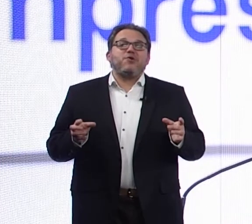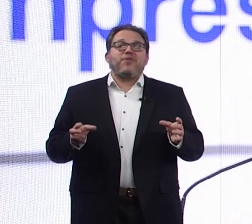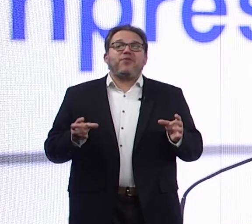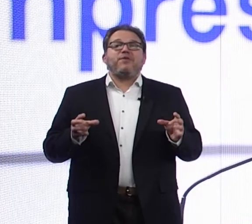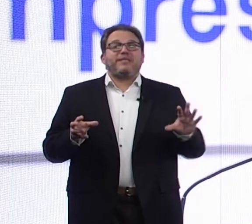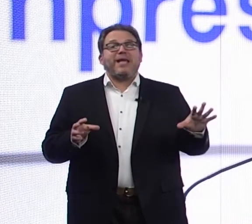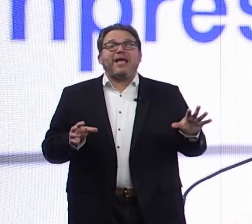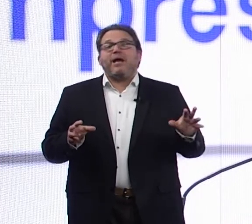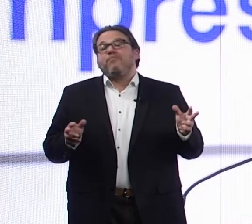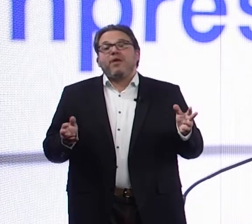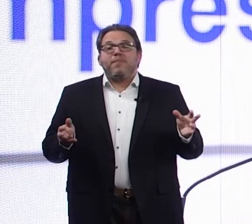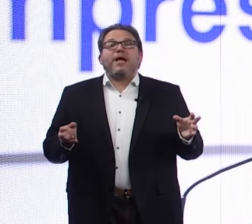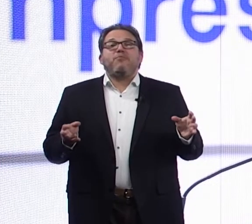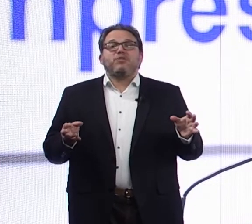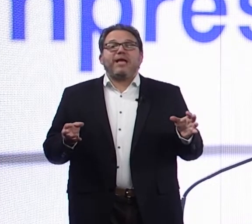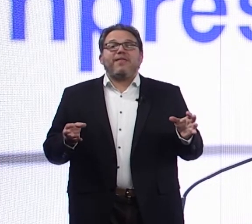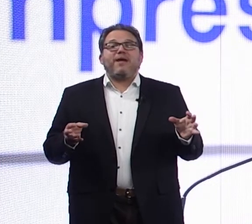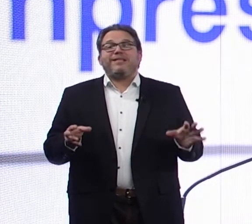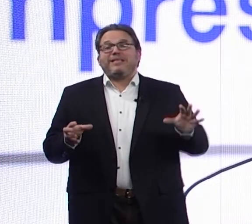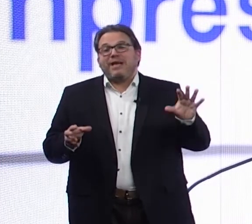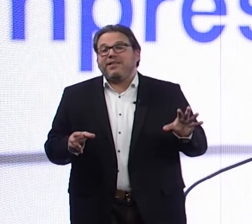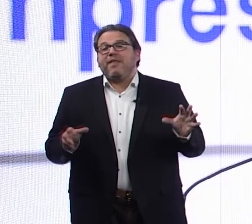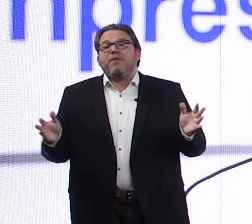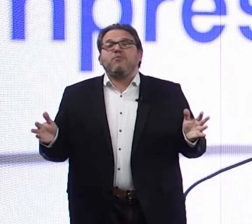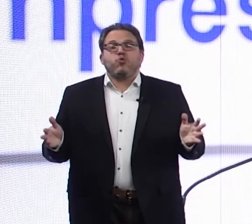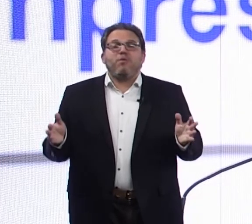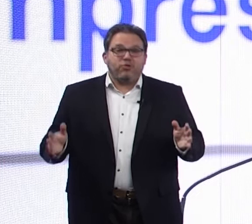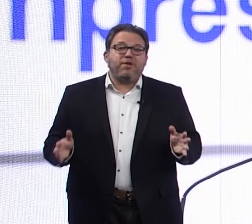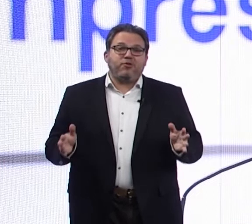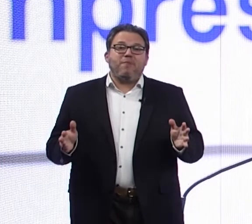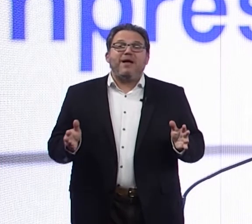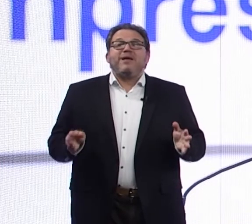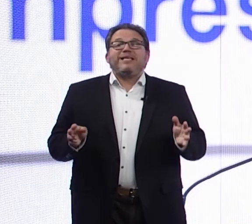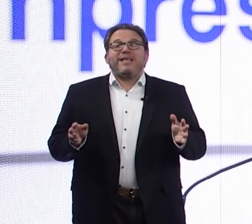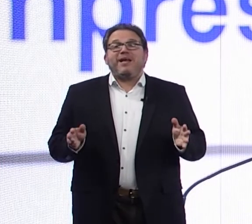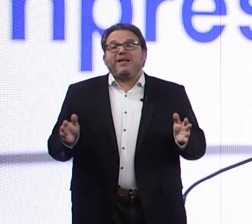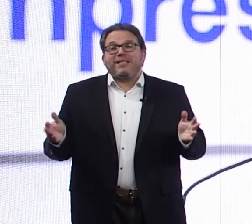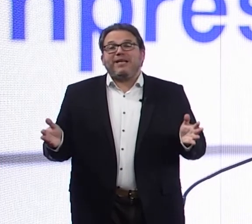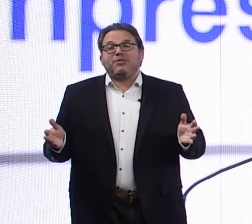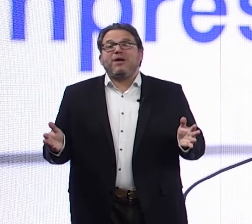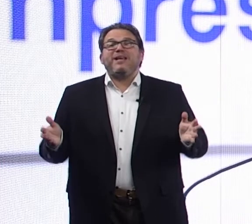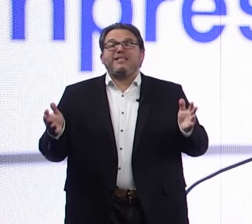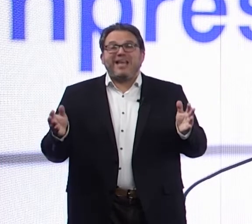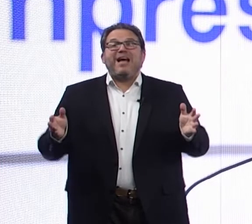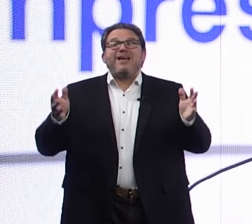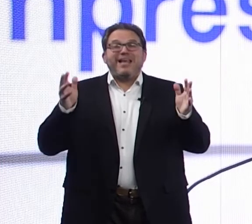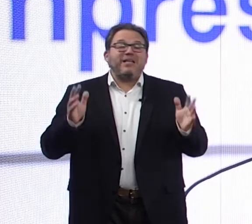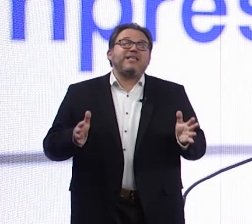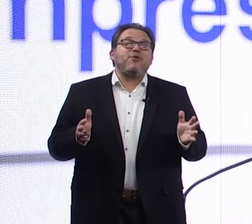esta guía digamos que queda descartada veremos cuando se retoma y serán en este caso en el será en el seno de